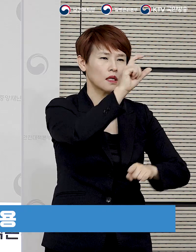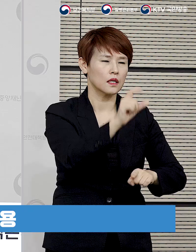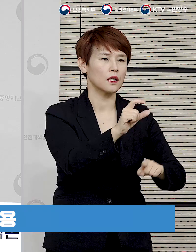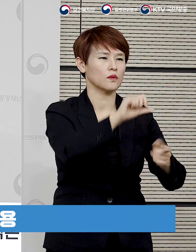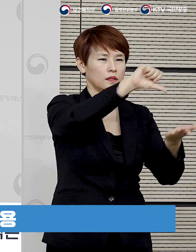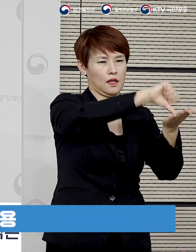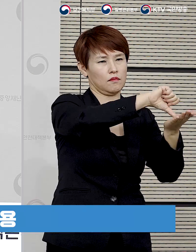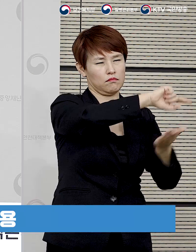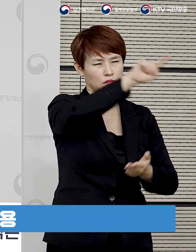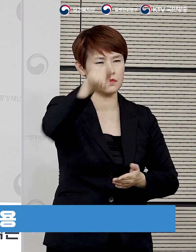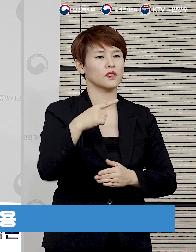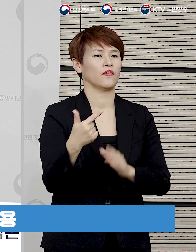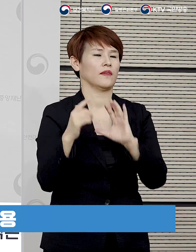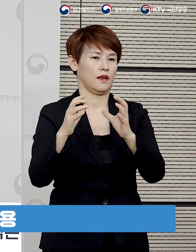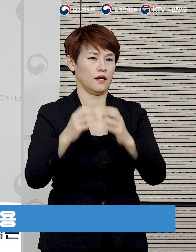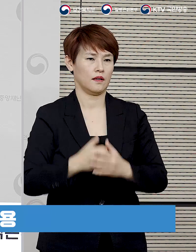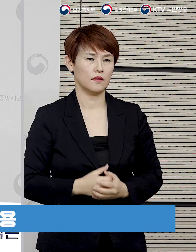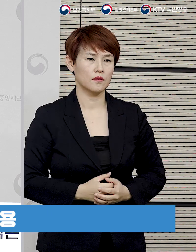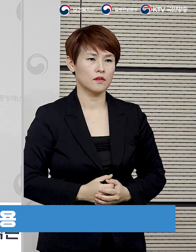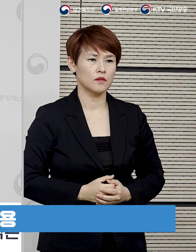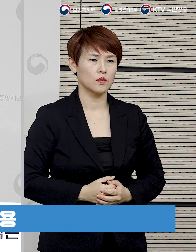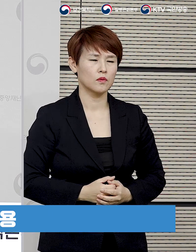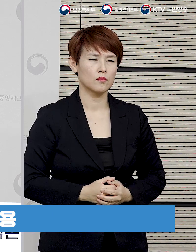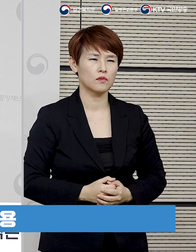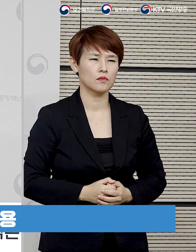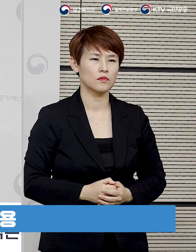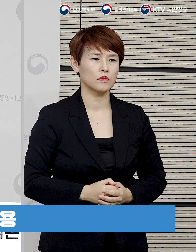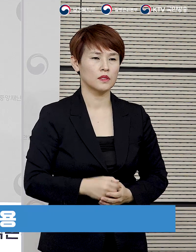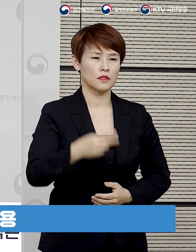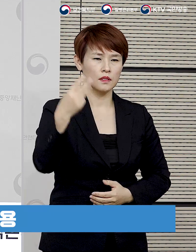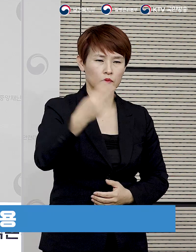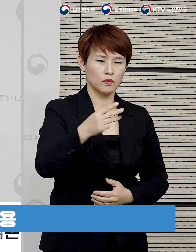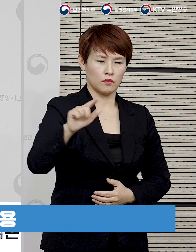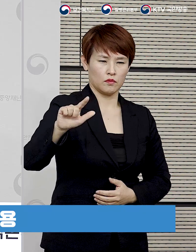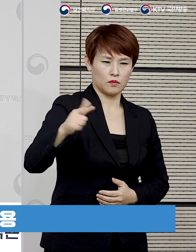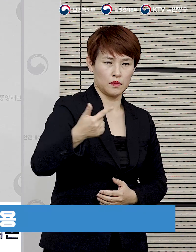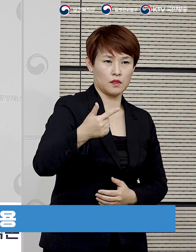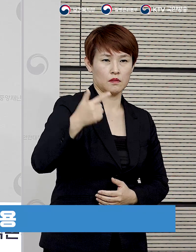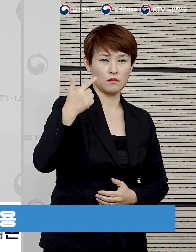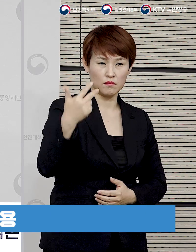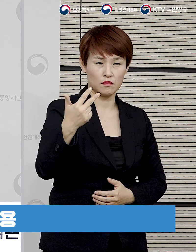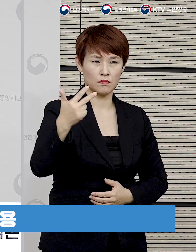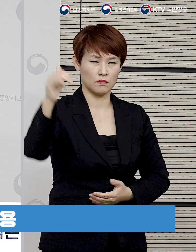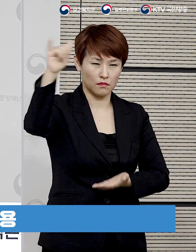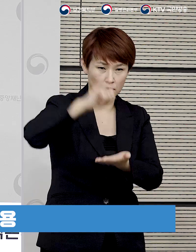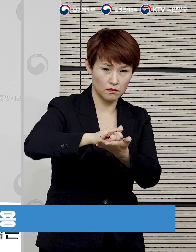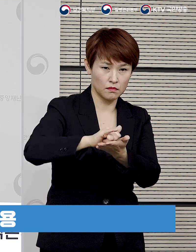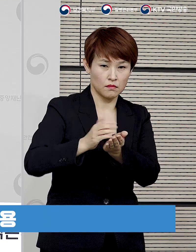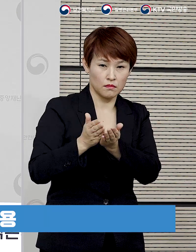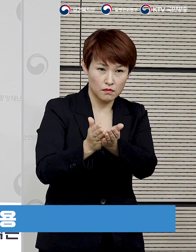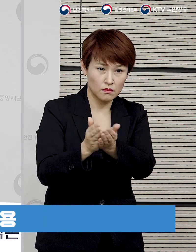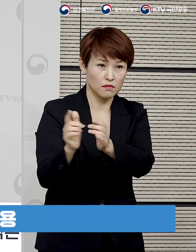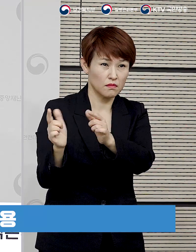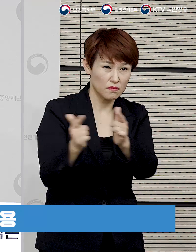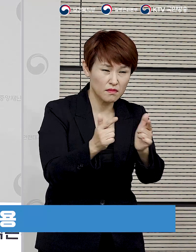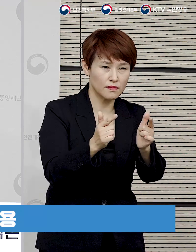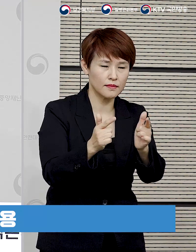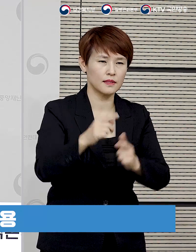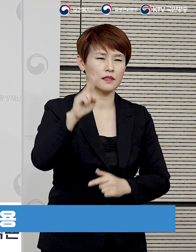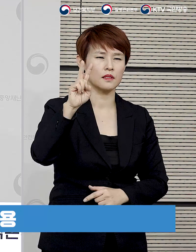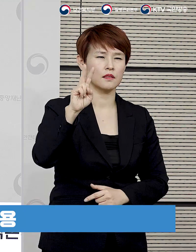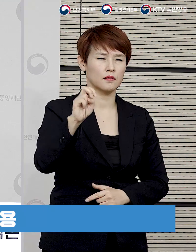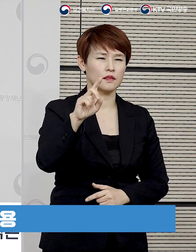이탈리아, 이란 등 6개국과 지역에 적용되고 있으며 2월 4일 이후 총 3,607편의 항공과